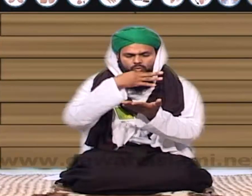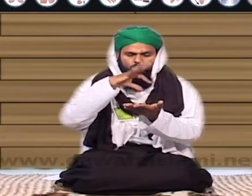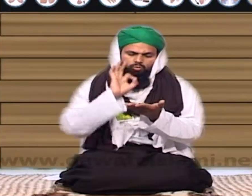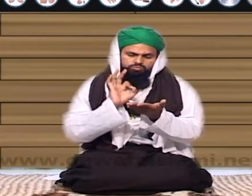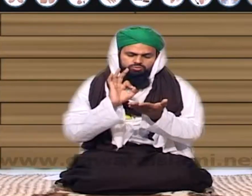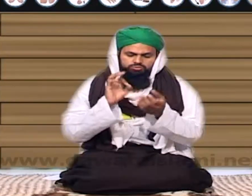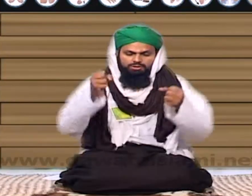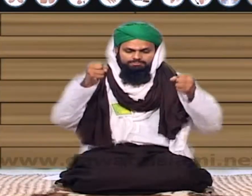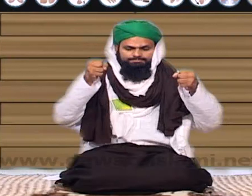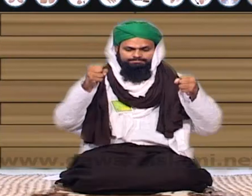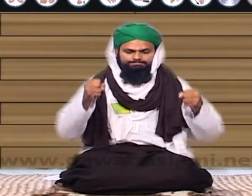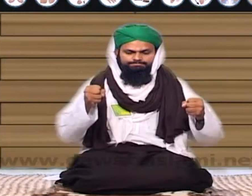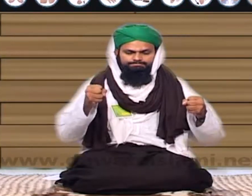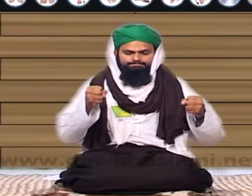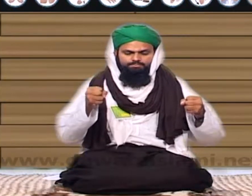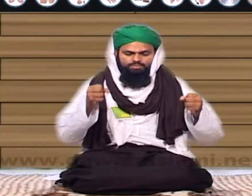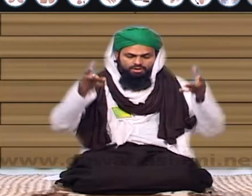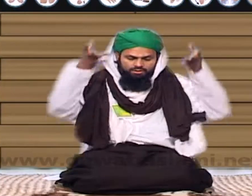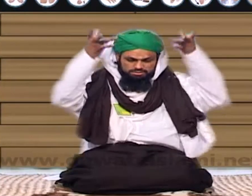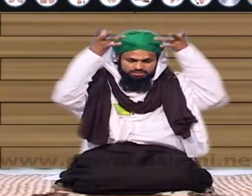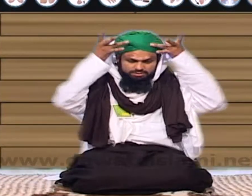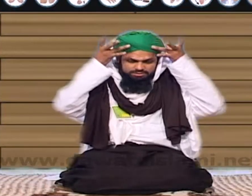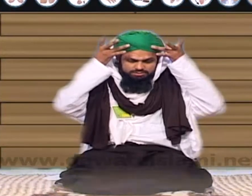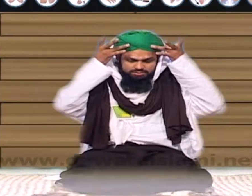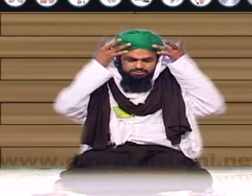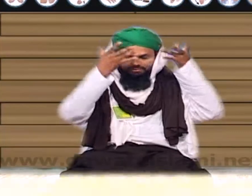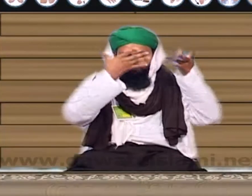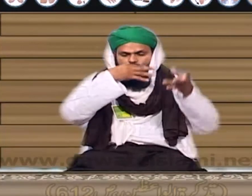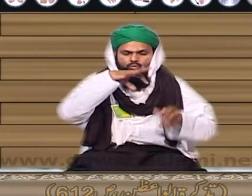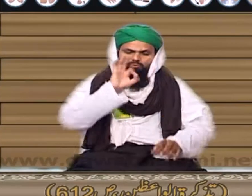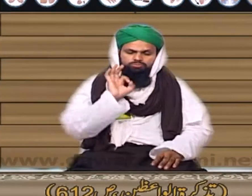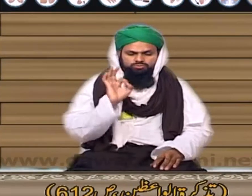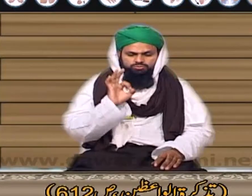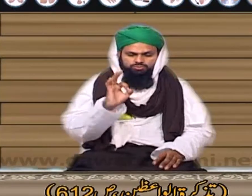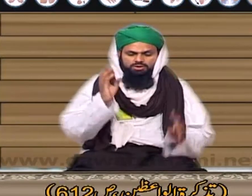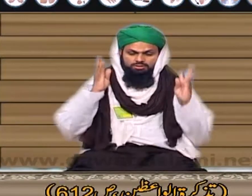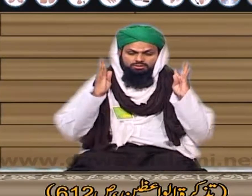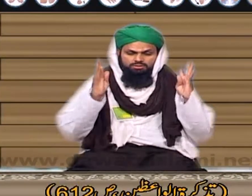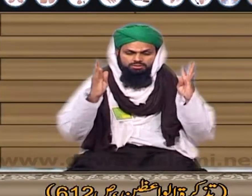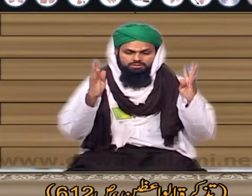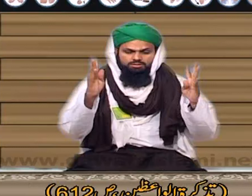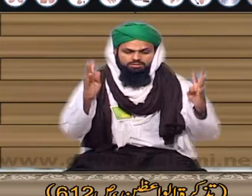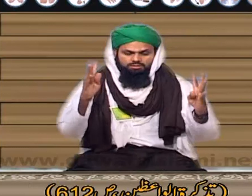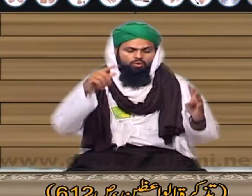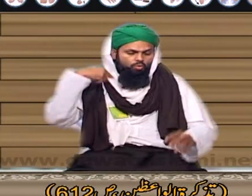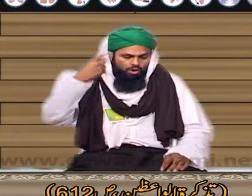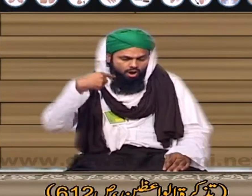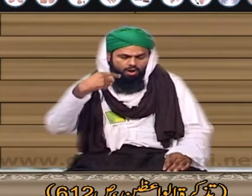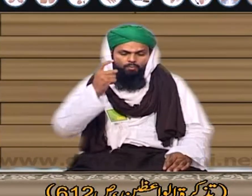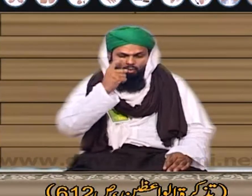خوبرو نوجوان سر پر تاج سجائے بیٹھا ہے، اس کے گردا گرد حوریں اور غلمان خدمت